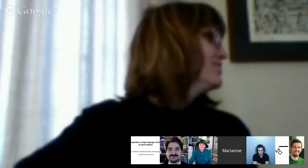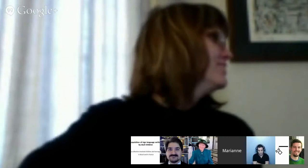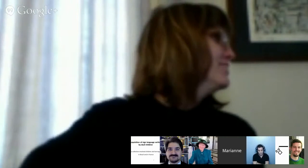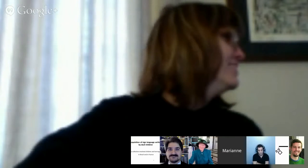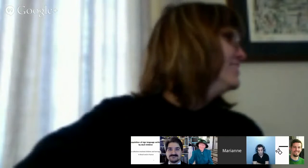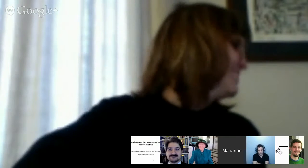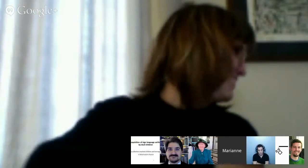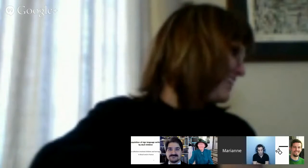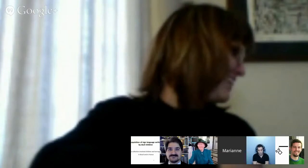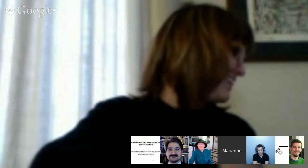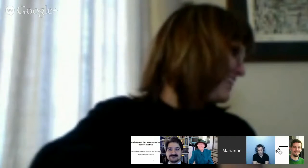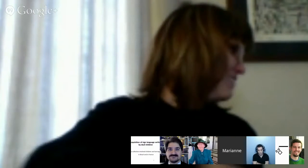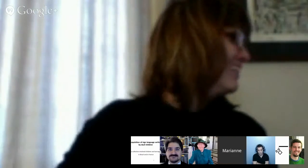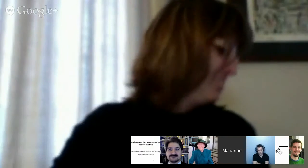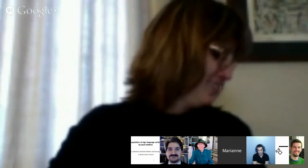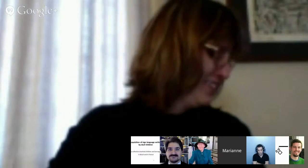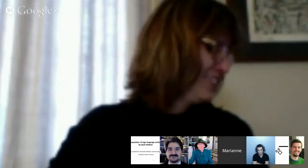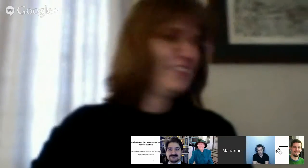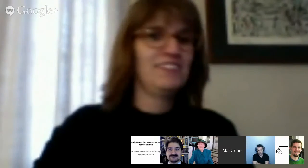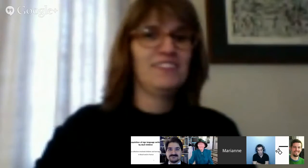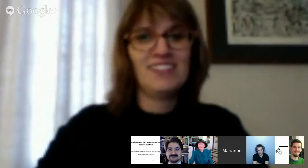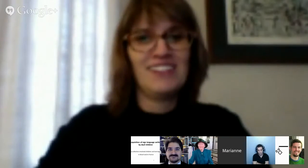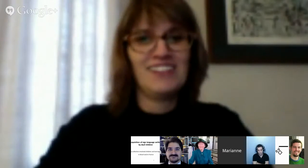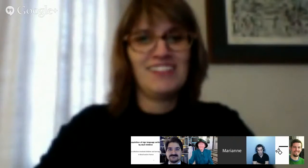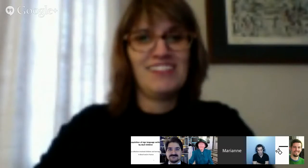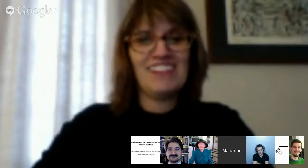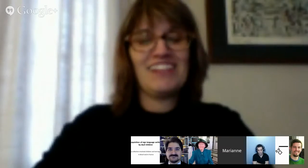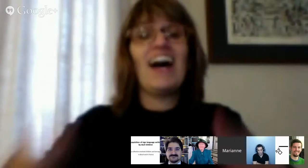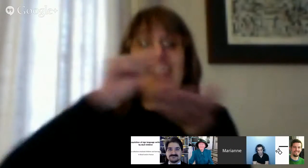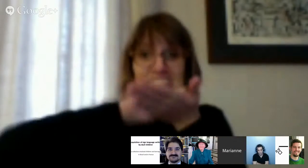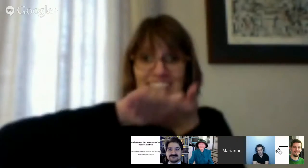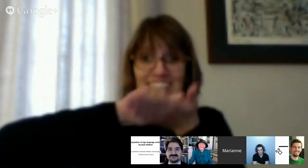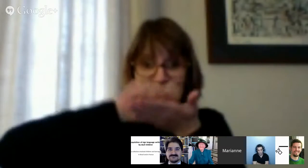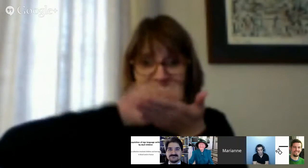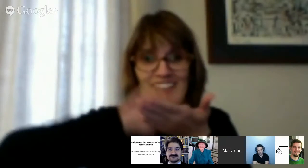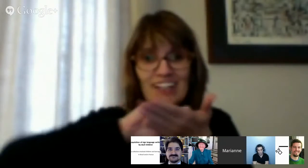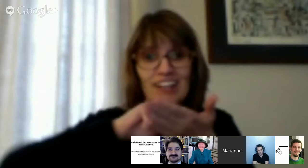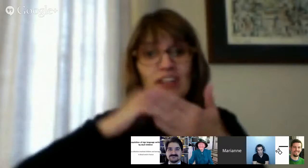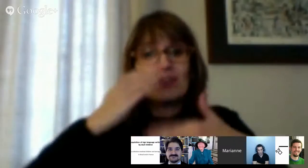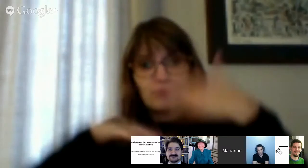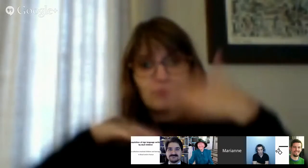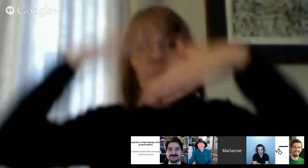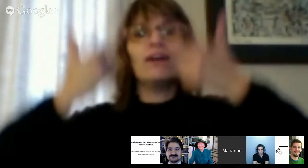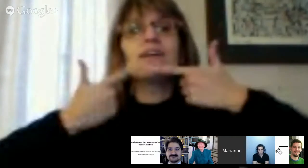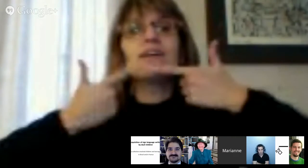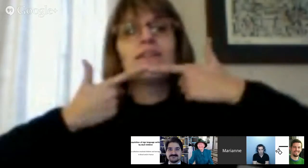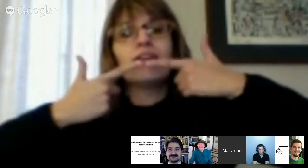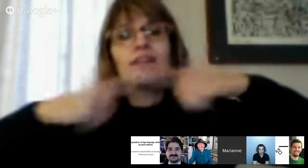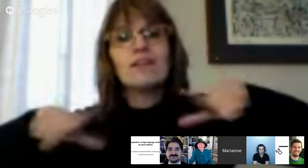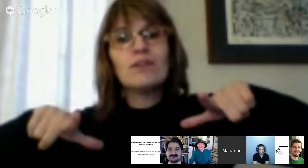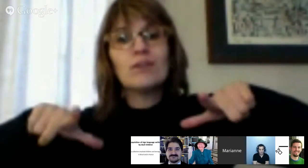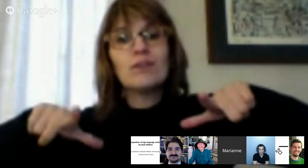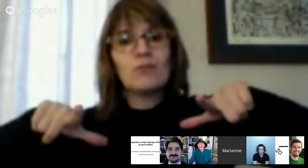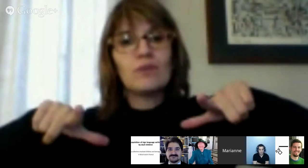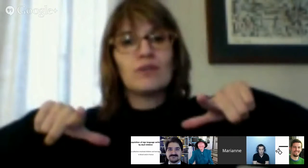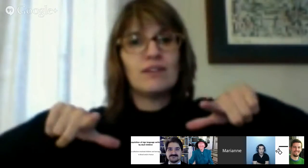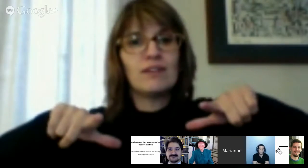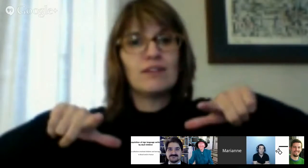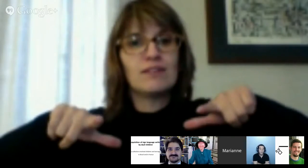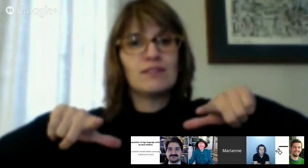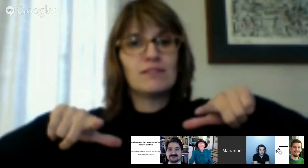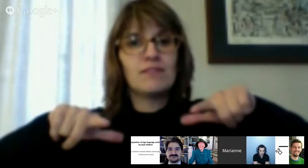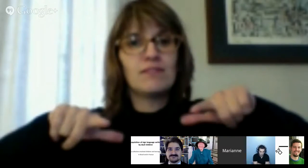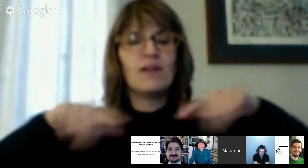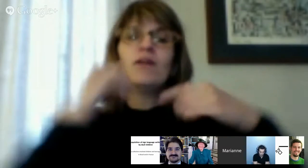o